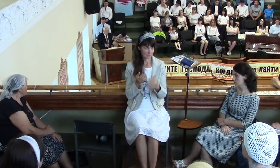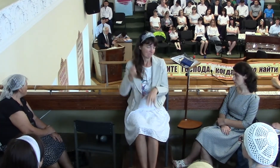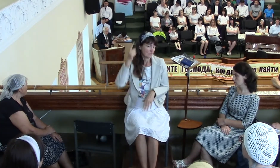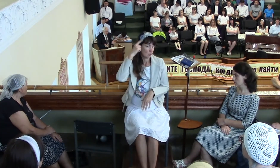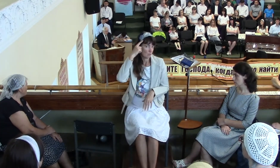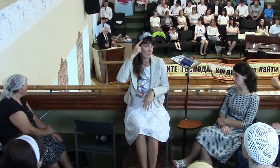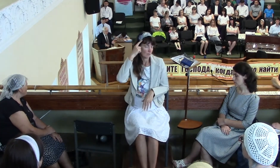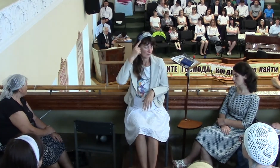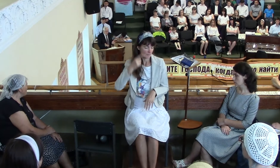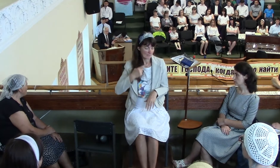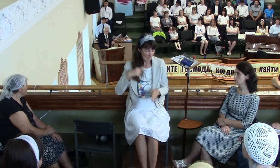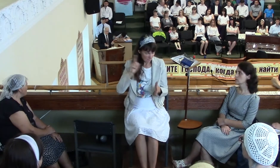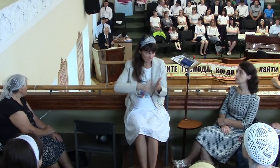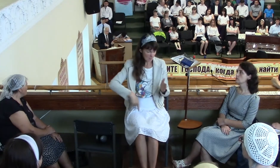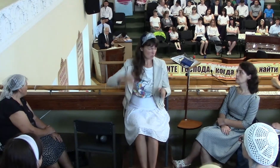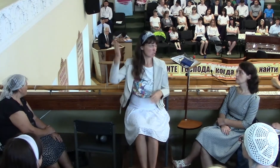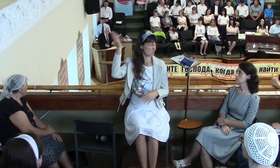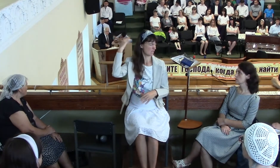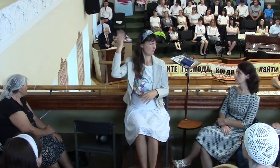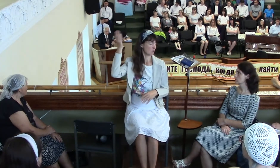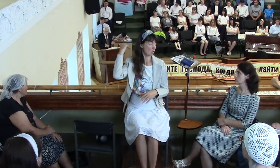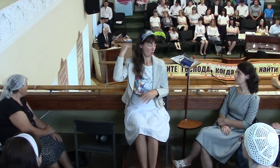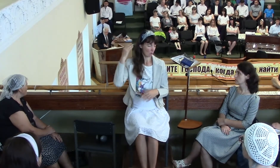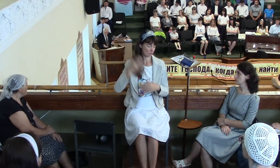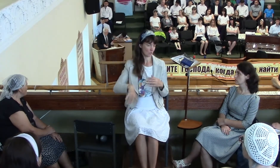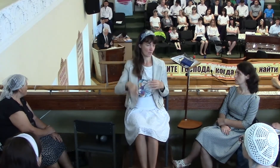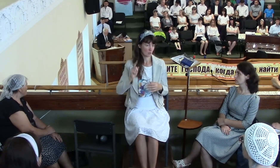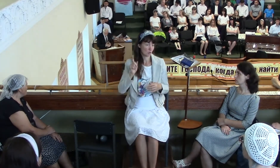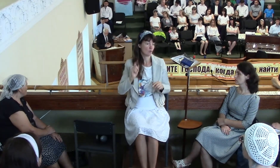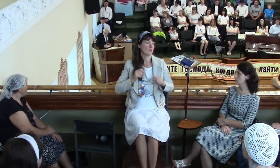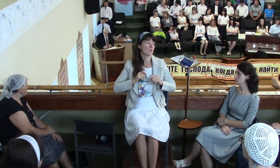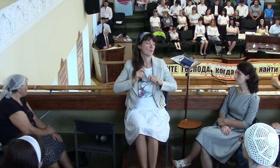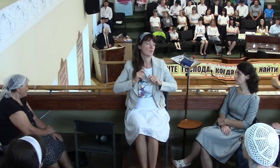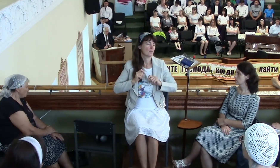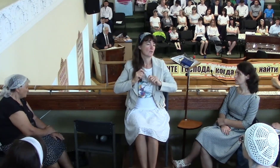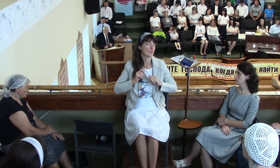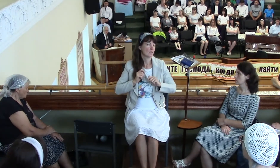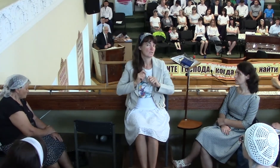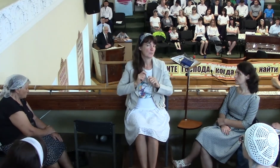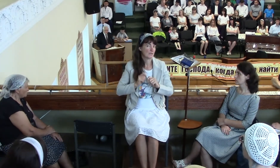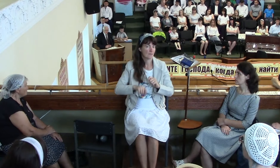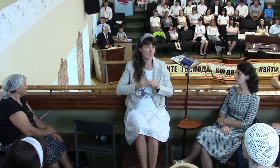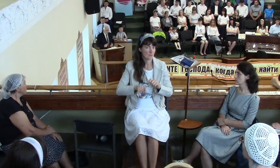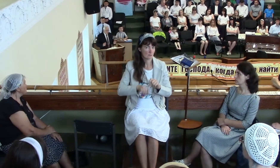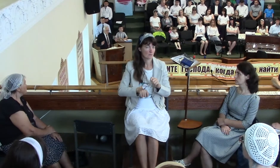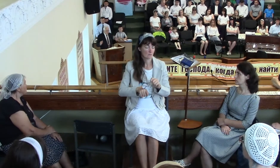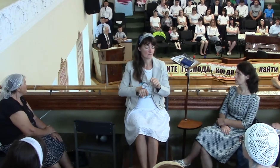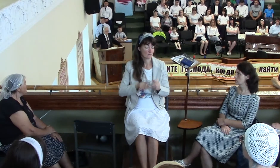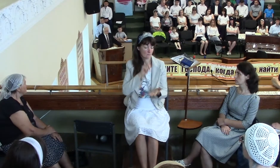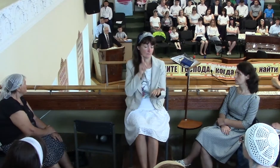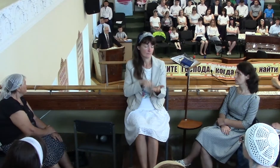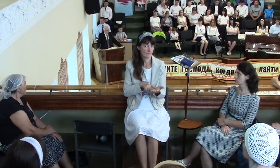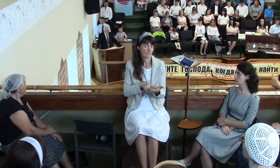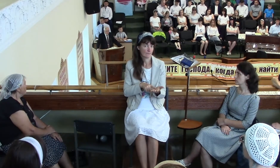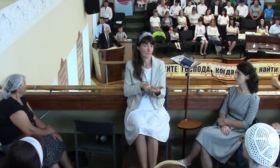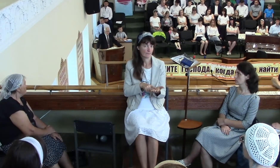давно. Но, друзья, верили вы. И Евреям 11:6 написано: а